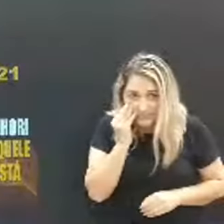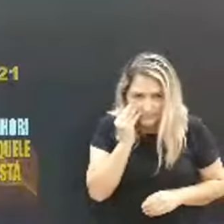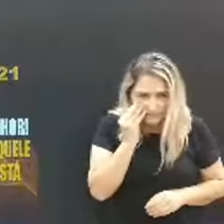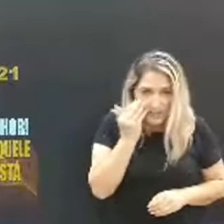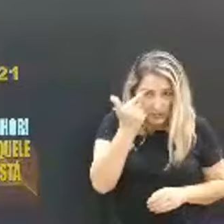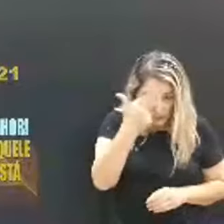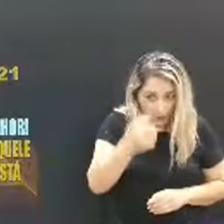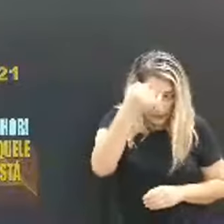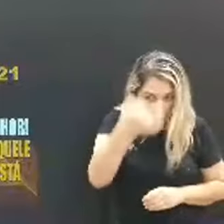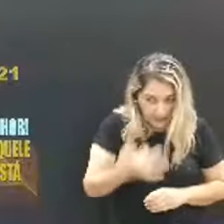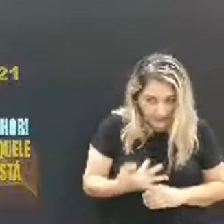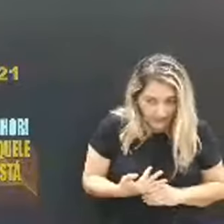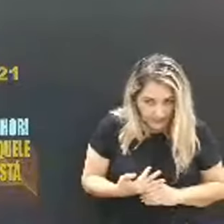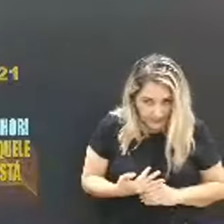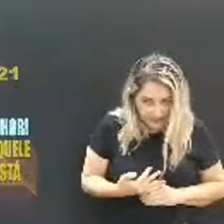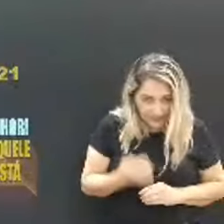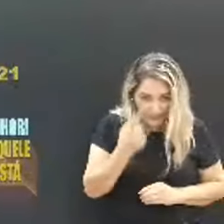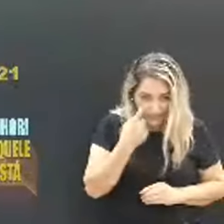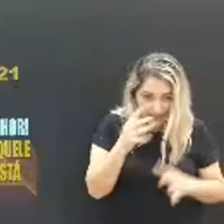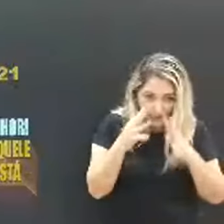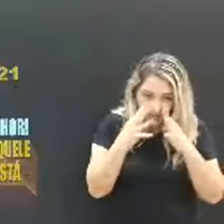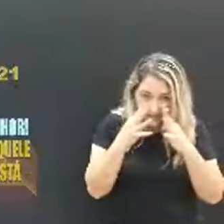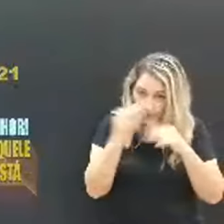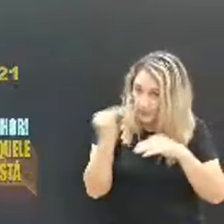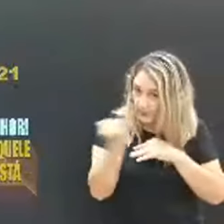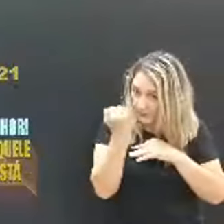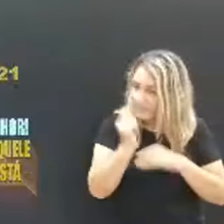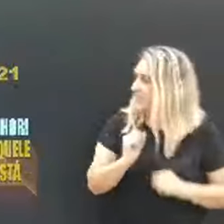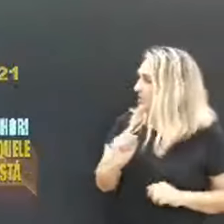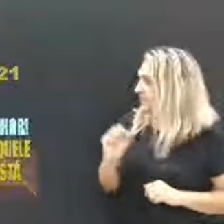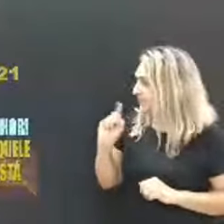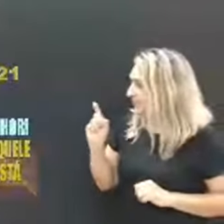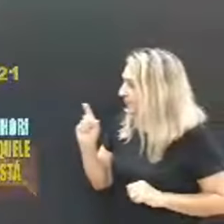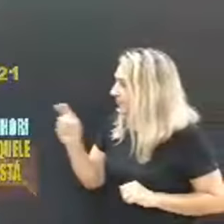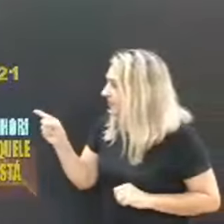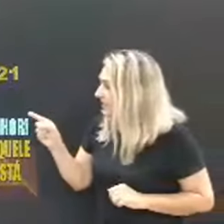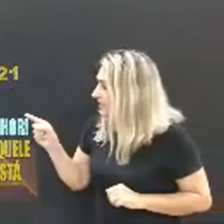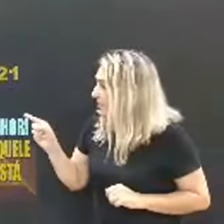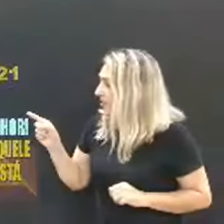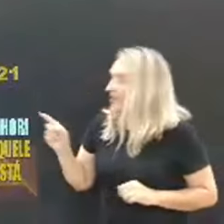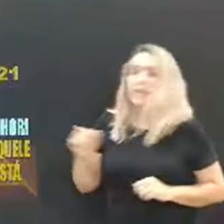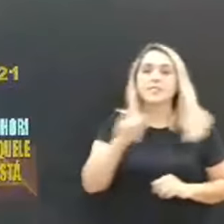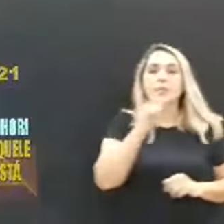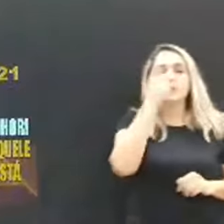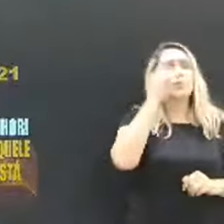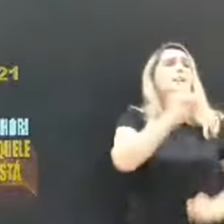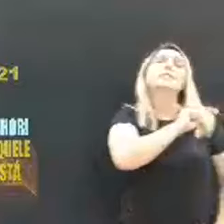sim. Esse sim tem direito a entrar no céu, a estar no céu com o Senhor.